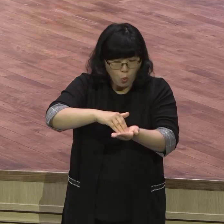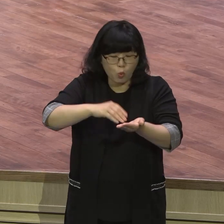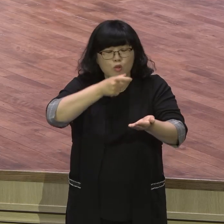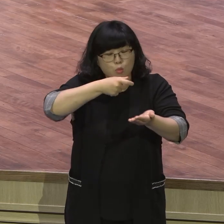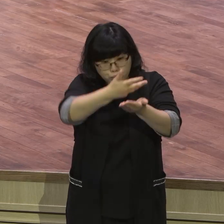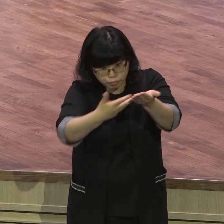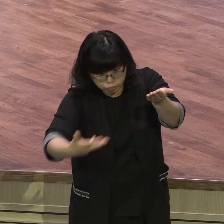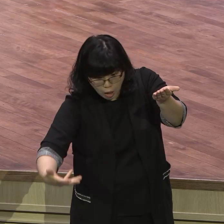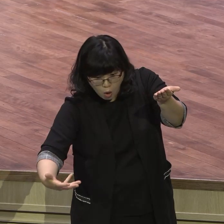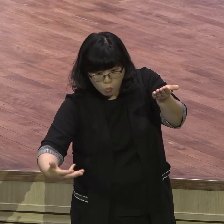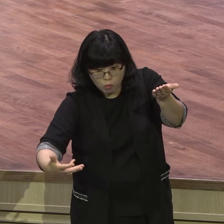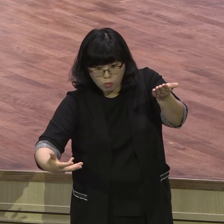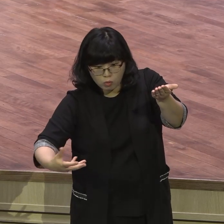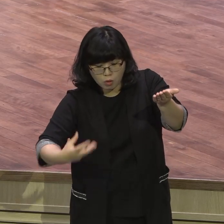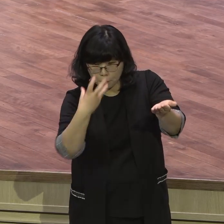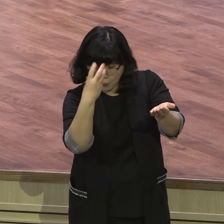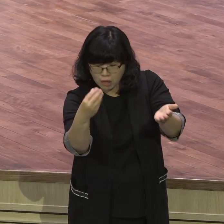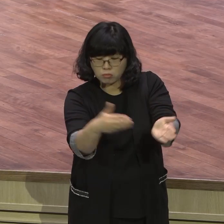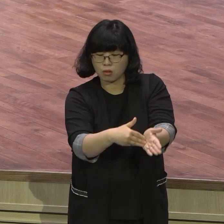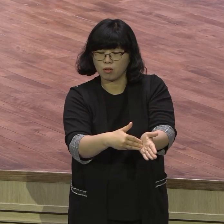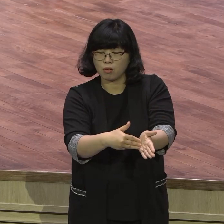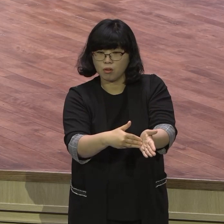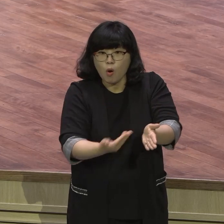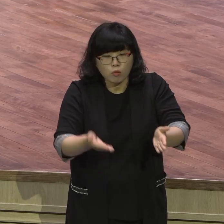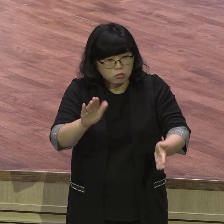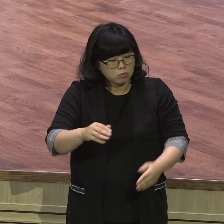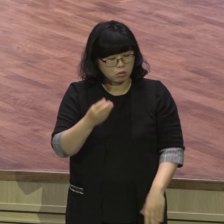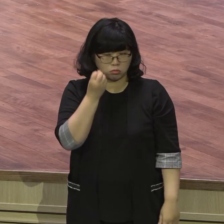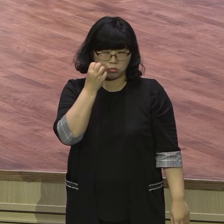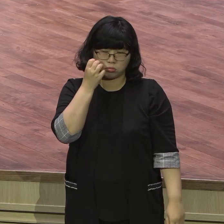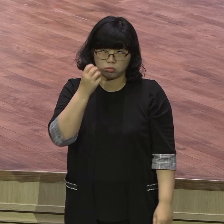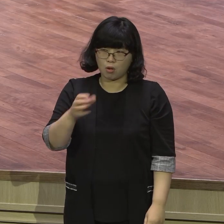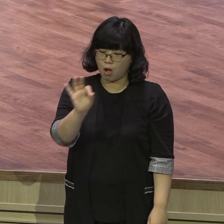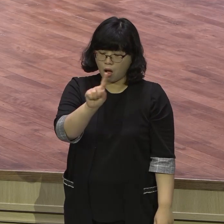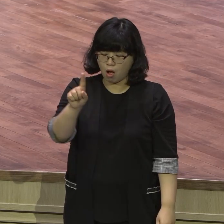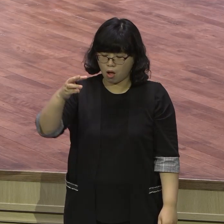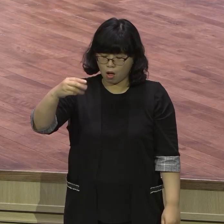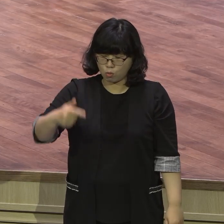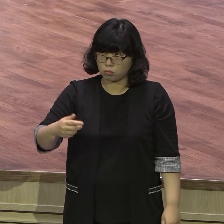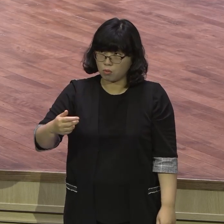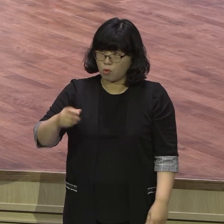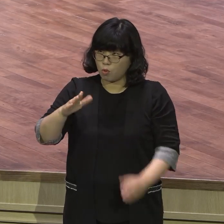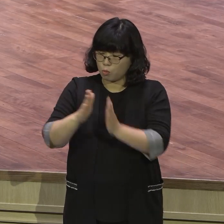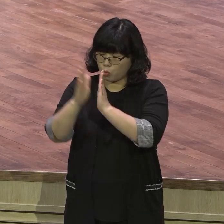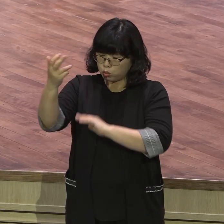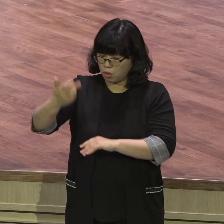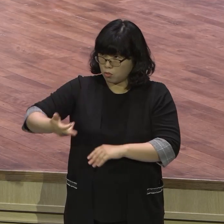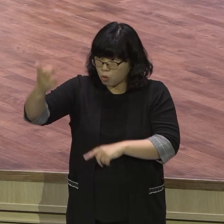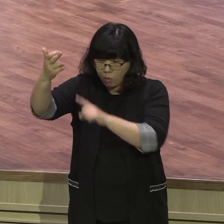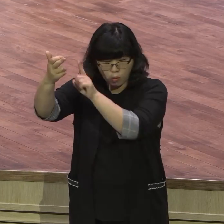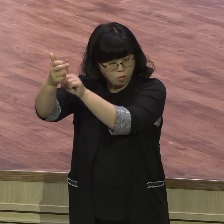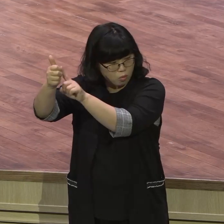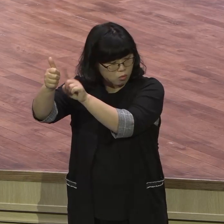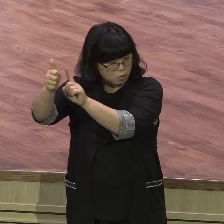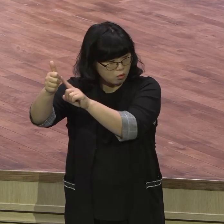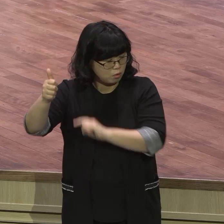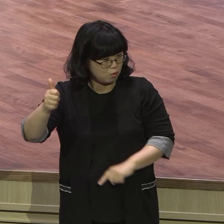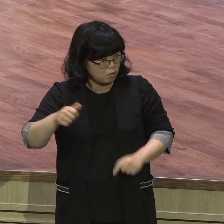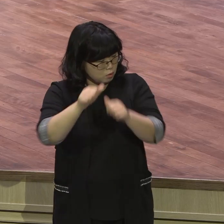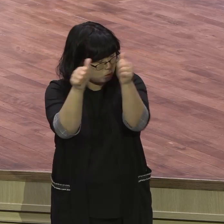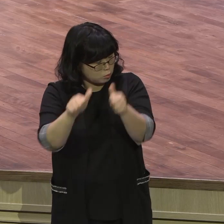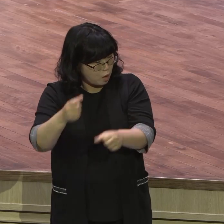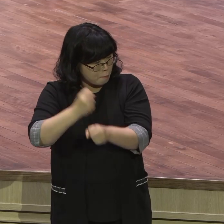앞장서가지고 검송화지 만드는 데 설 수 있었냐 이들이 무섭게 공격한